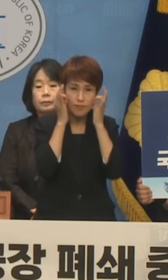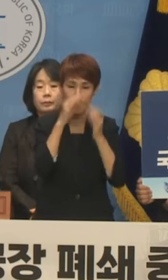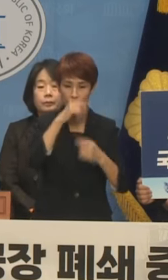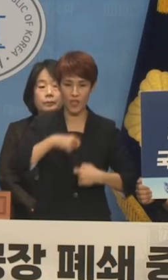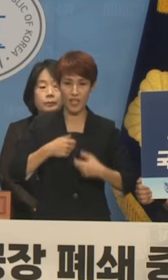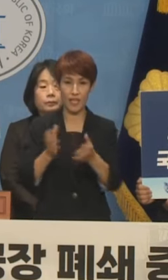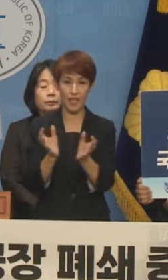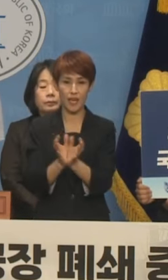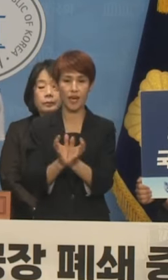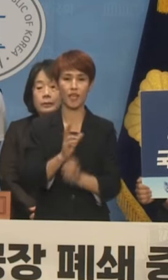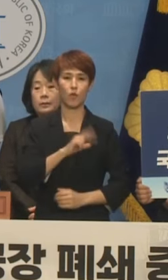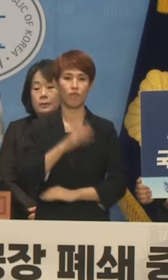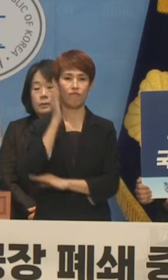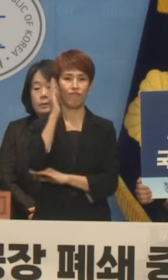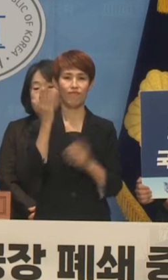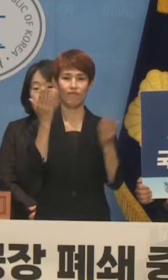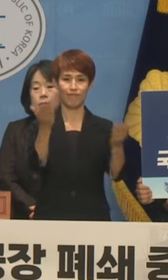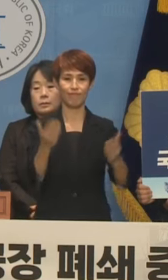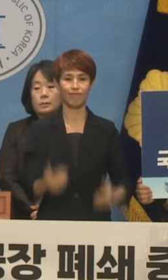의원님 모두 발언 듣도록 하겠습니다.